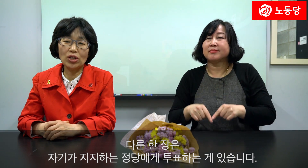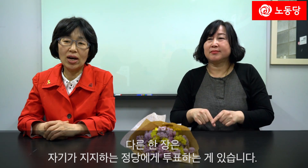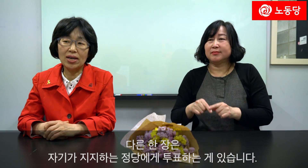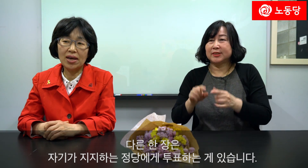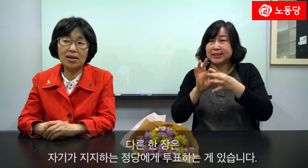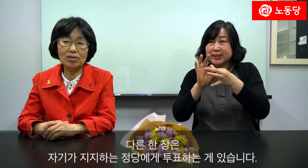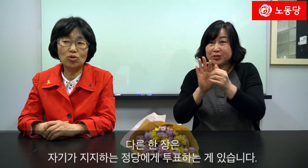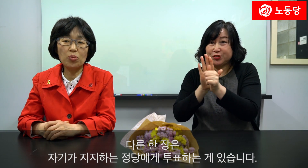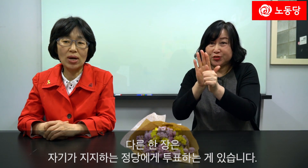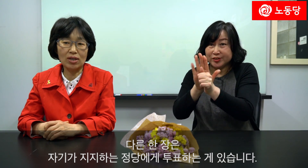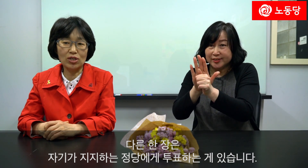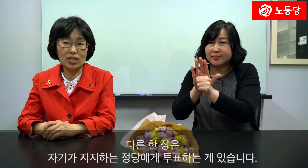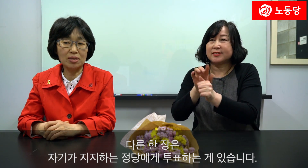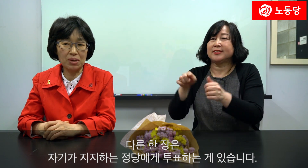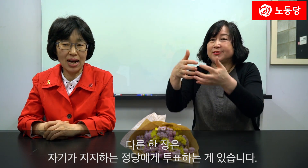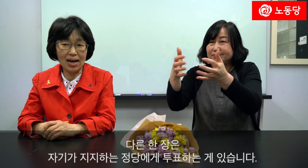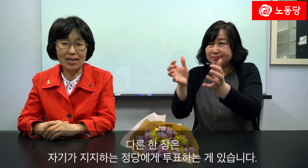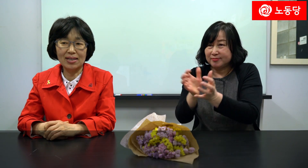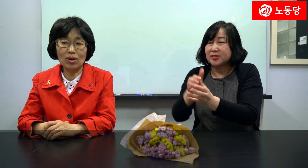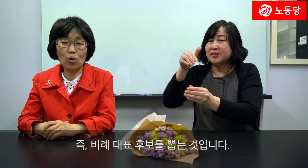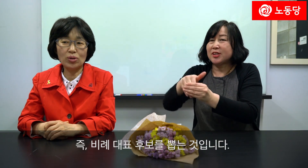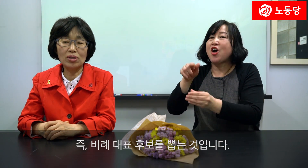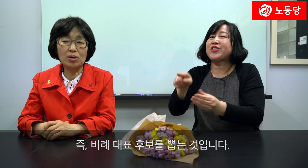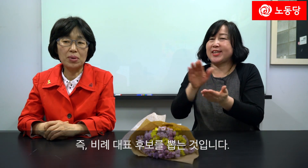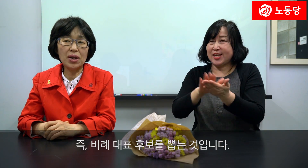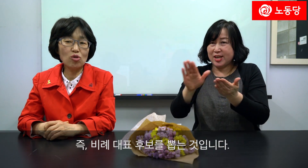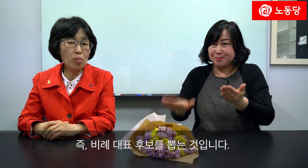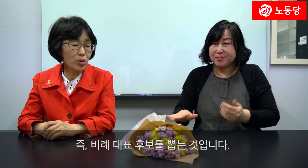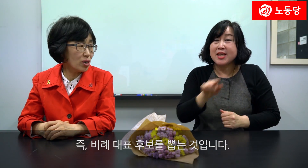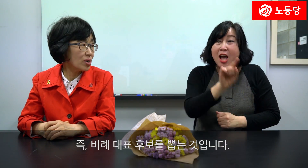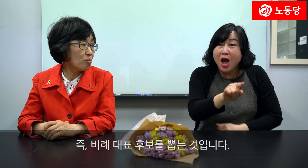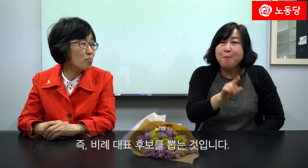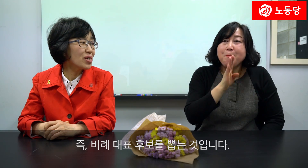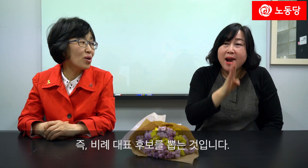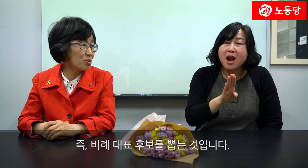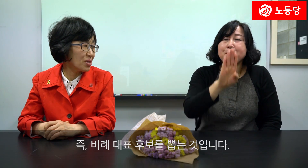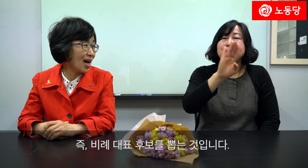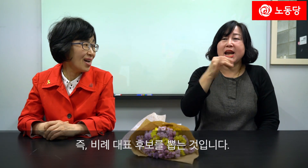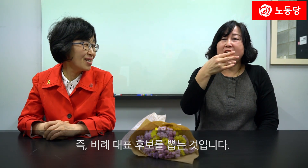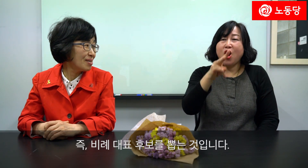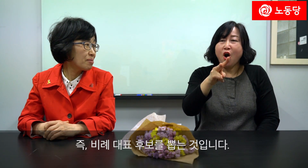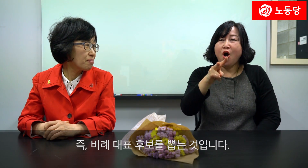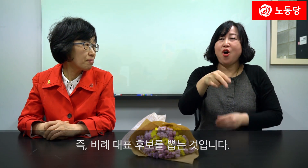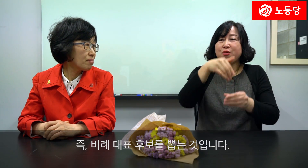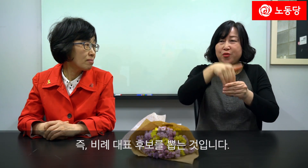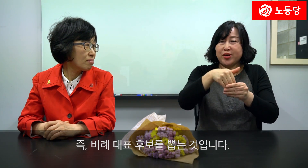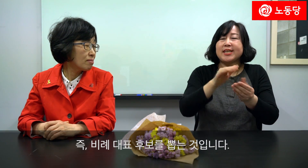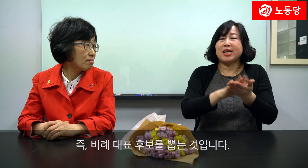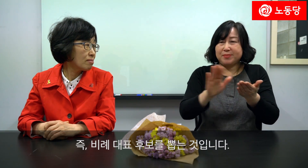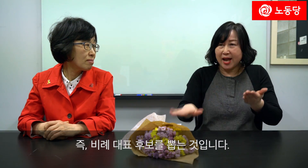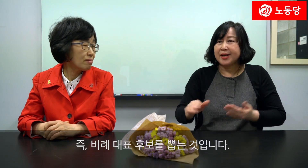지지하는 정당에게 투표하는 것이 있습니다. 곧 비례 후보를 뽑는 것입니다.